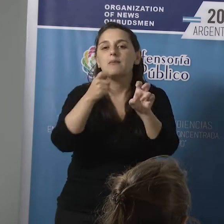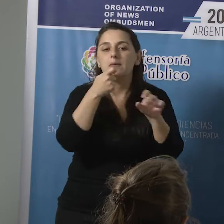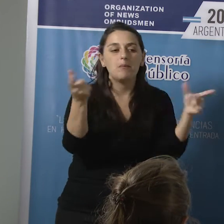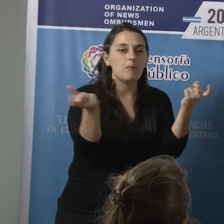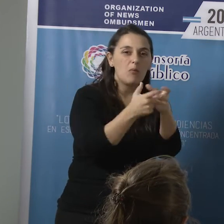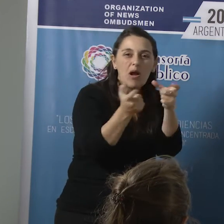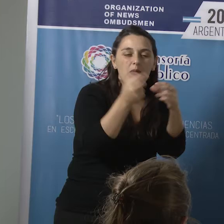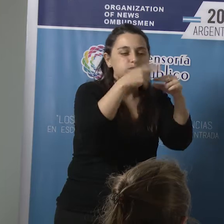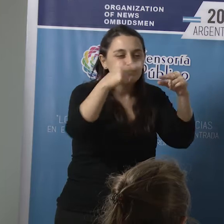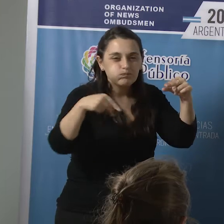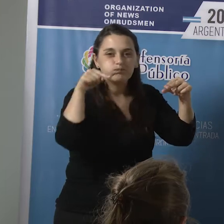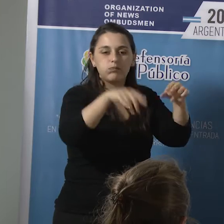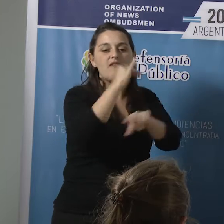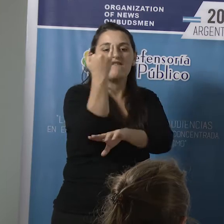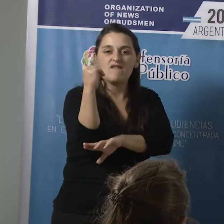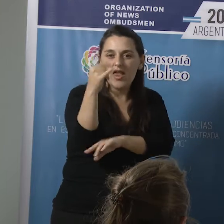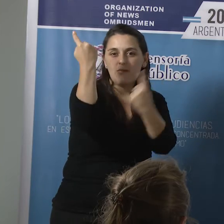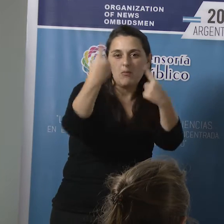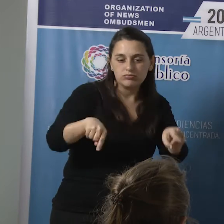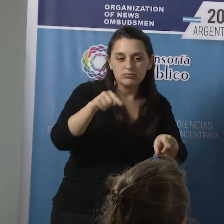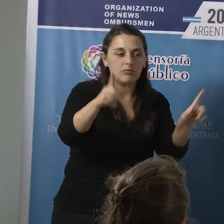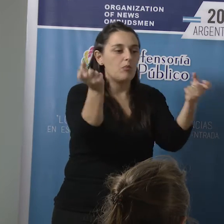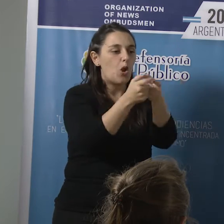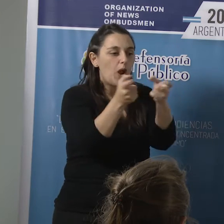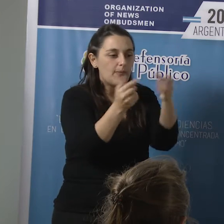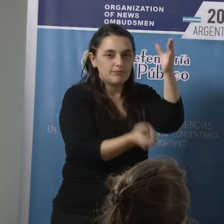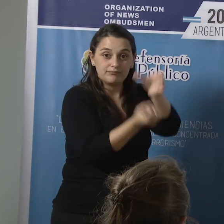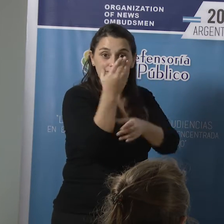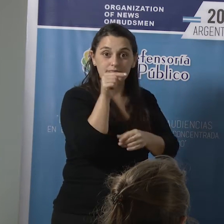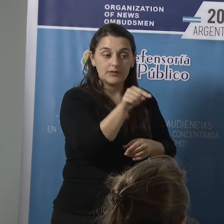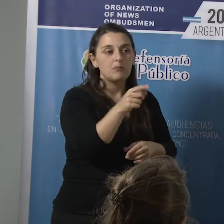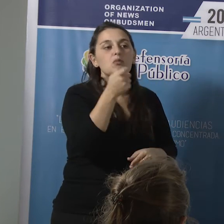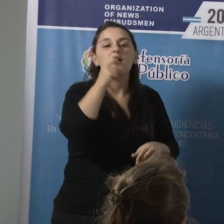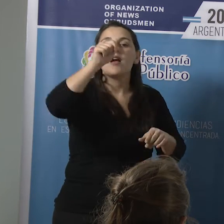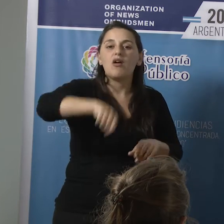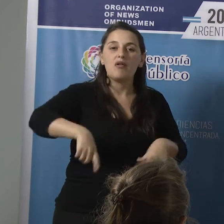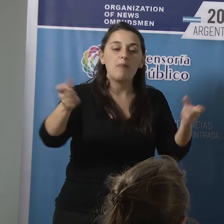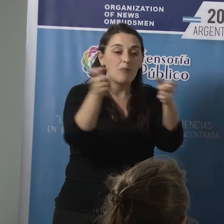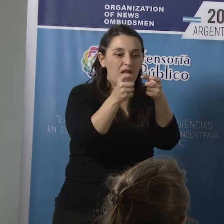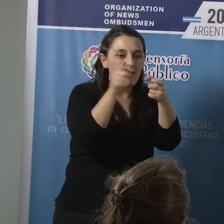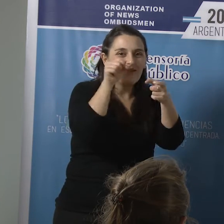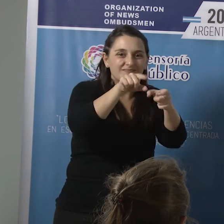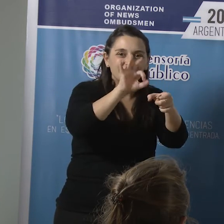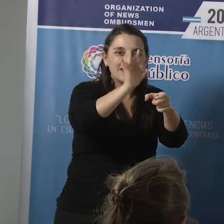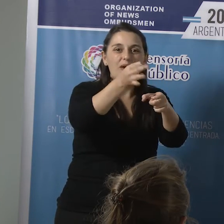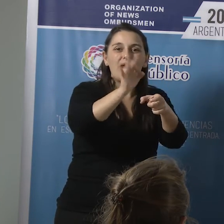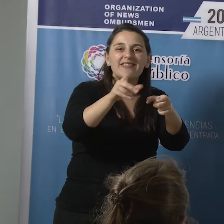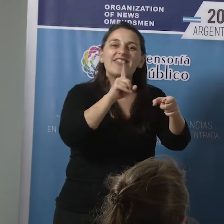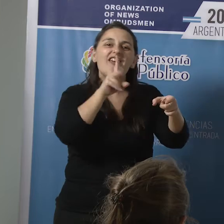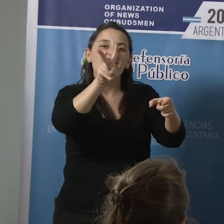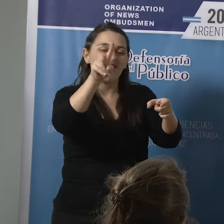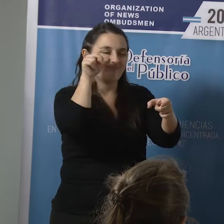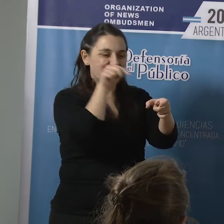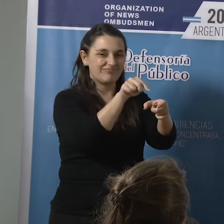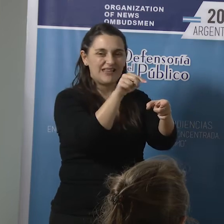tema de filmar, de realizar el programa, que tenemos un programa que se llama Saberte Ver, ha sido muy complejo y muy